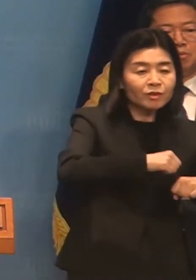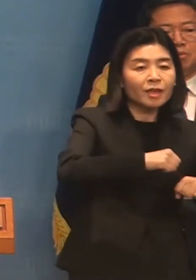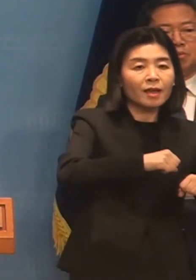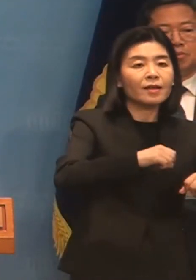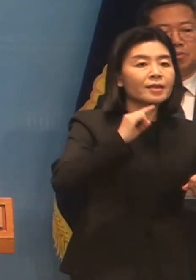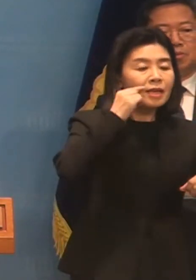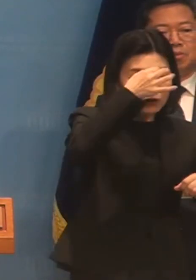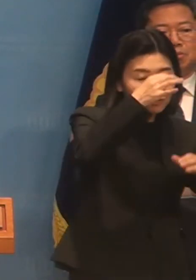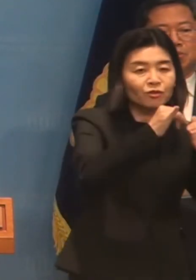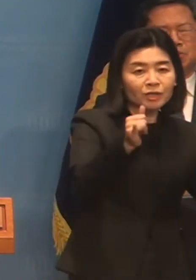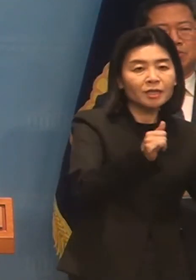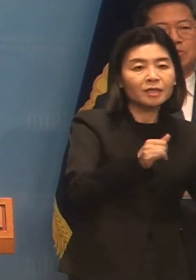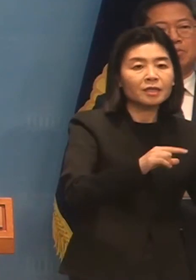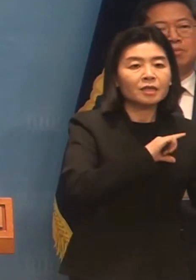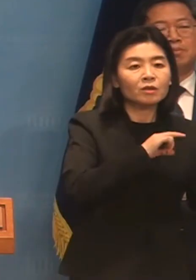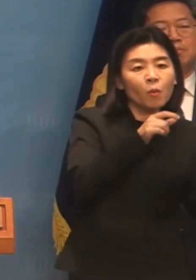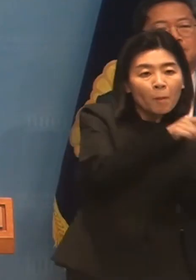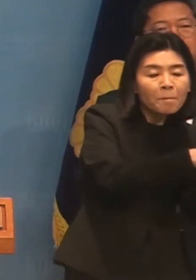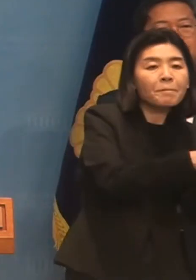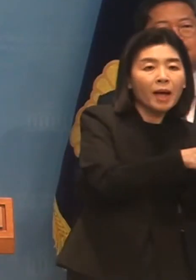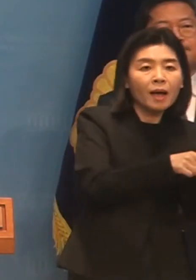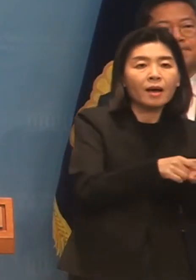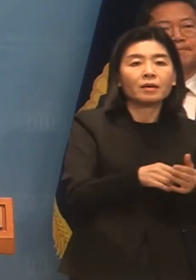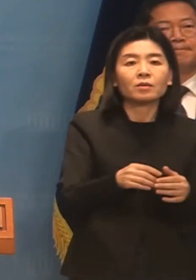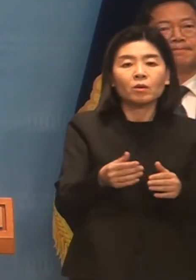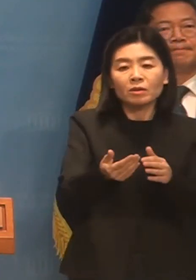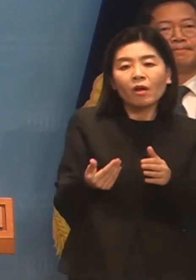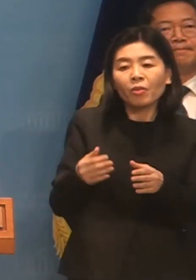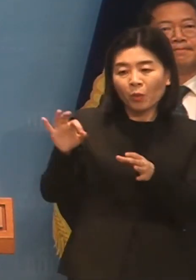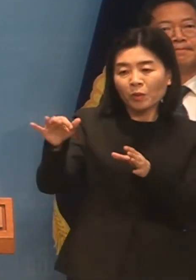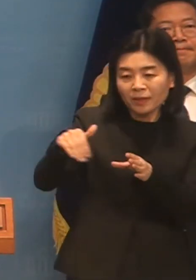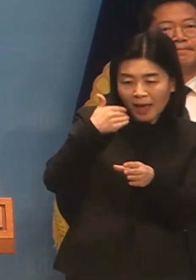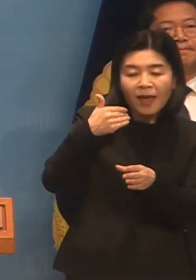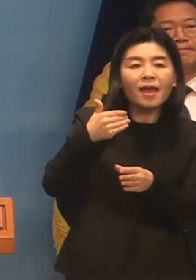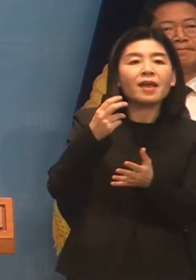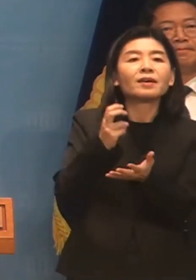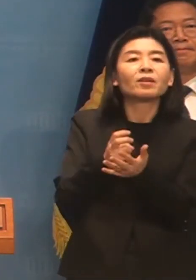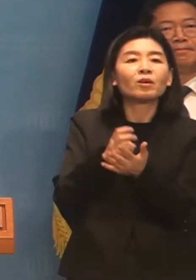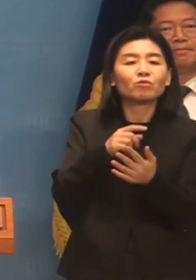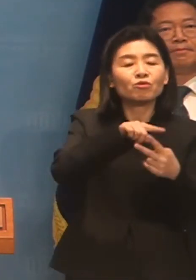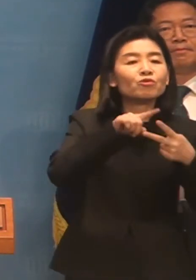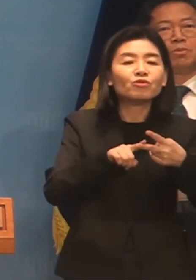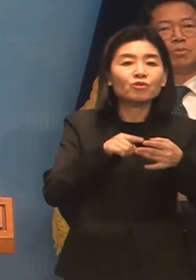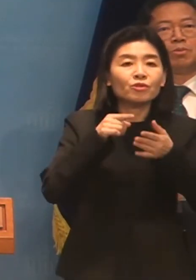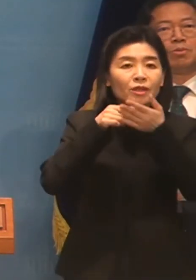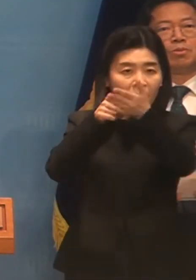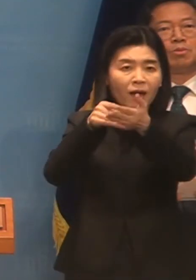등록증 신설과 선결제 시스템 제도 마련이라는 두 가지 정책